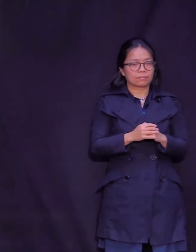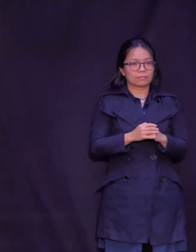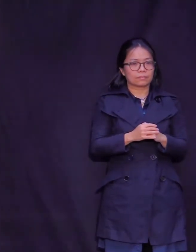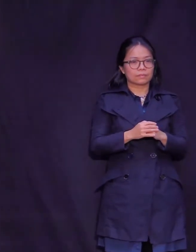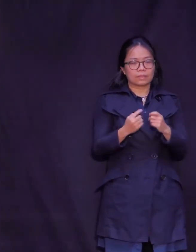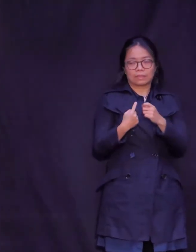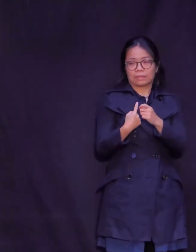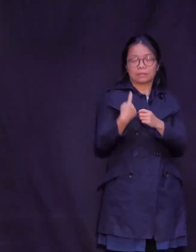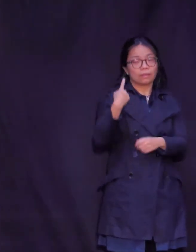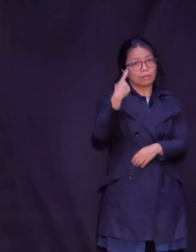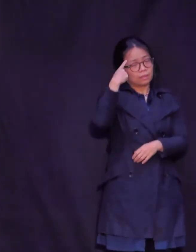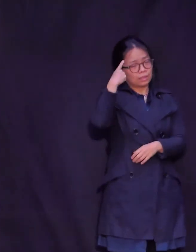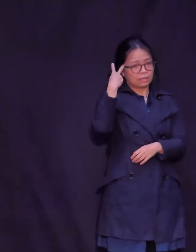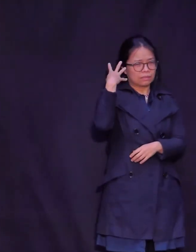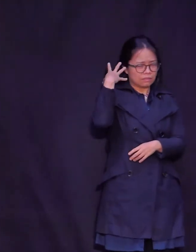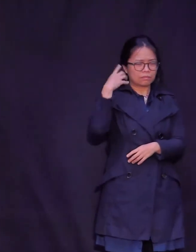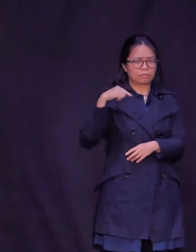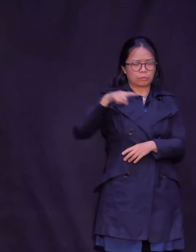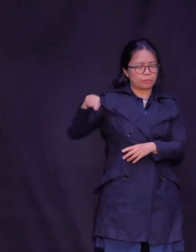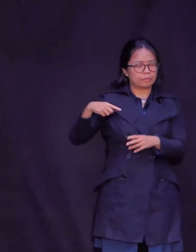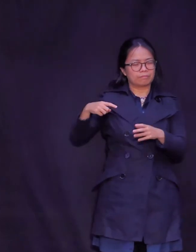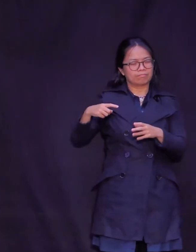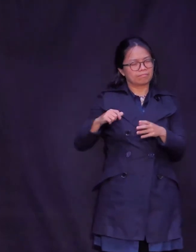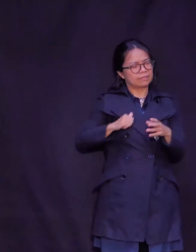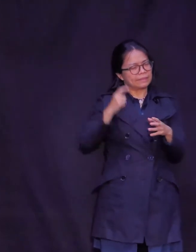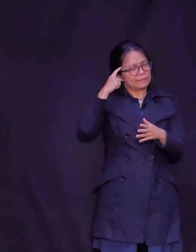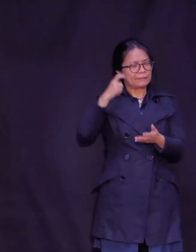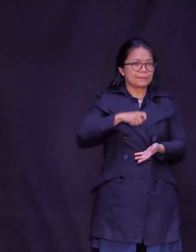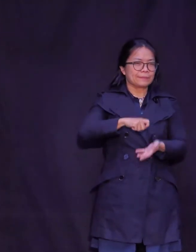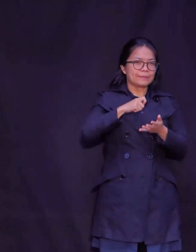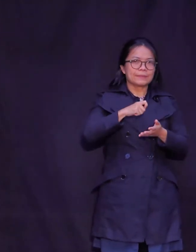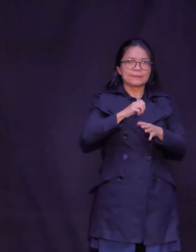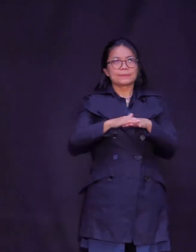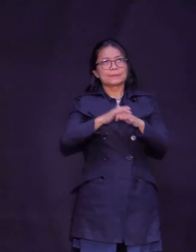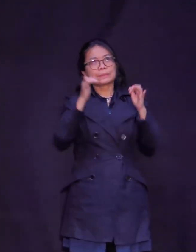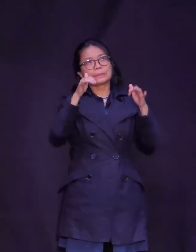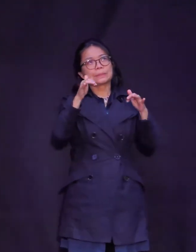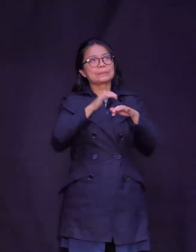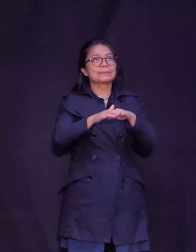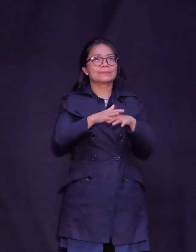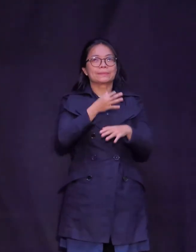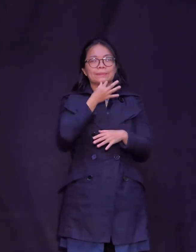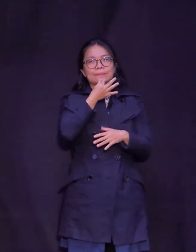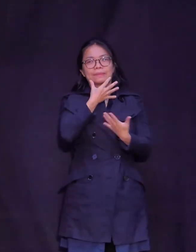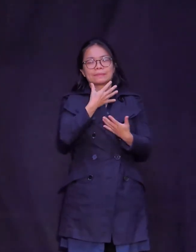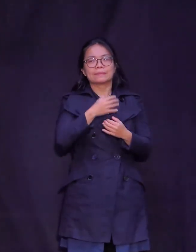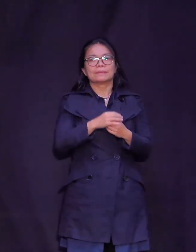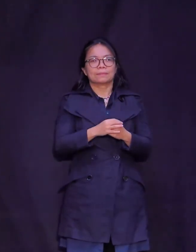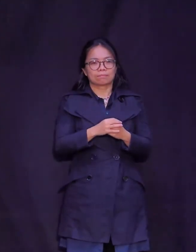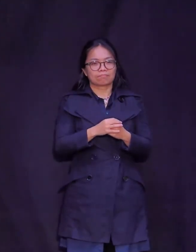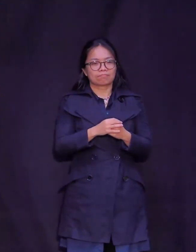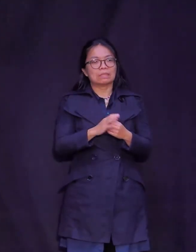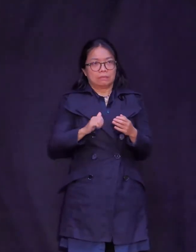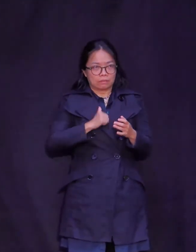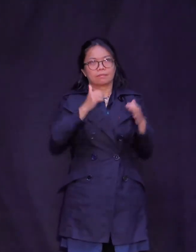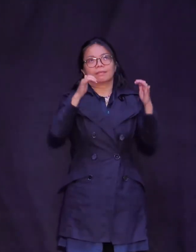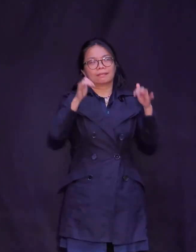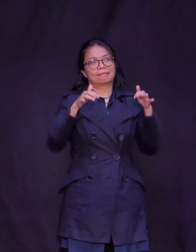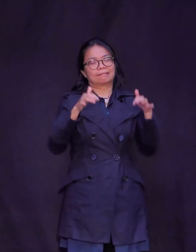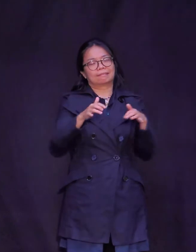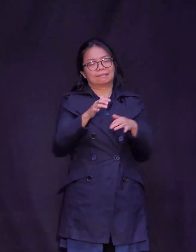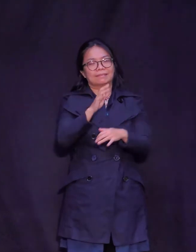前几天我们其实也一直担心下雨，然后就真的下